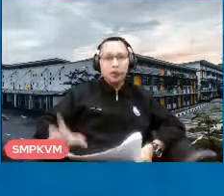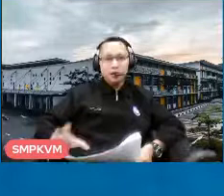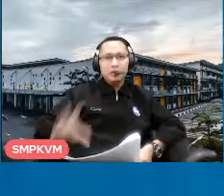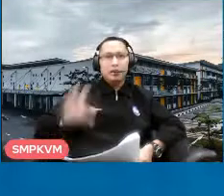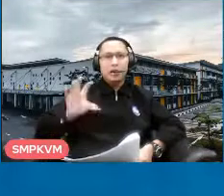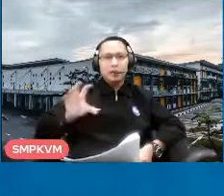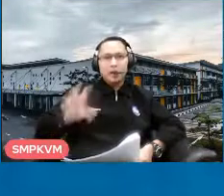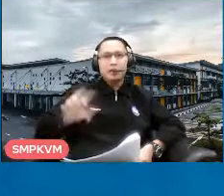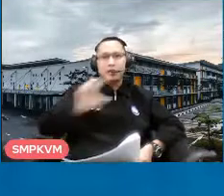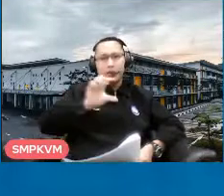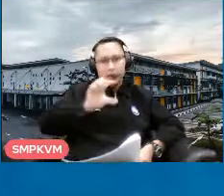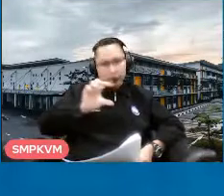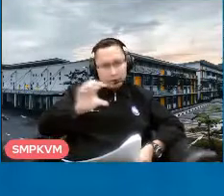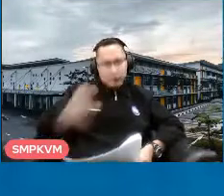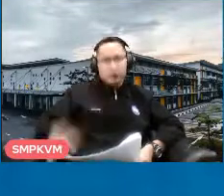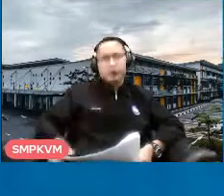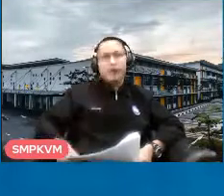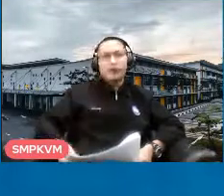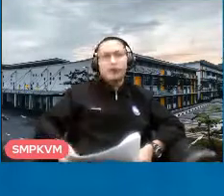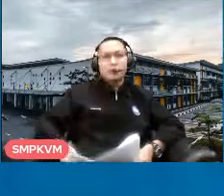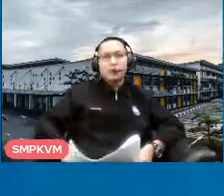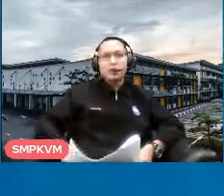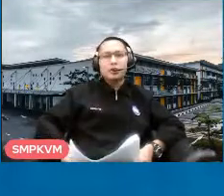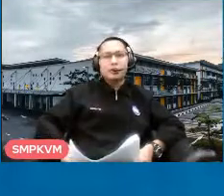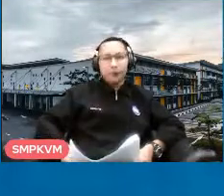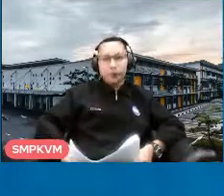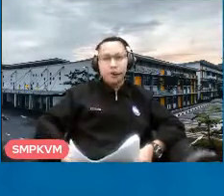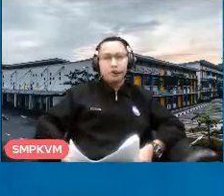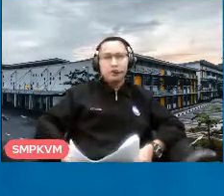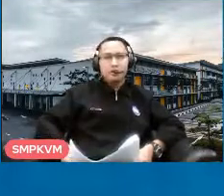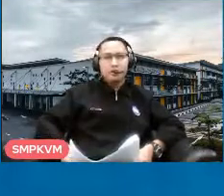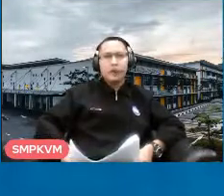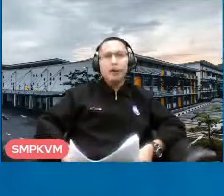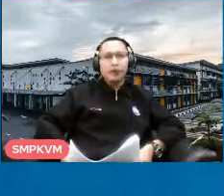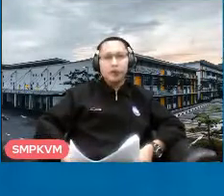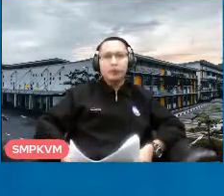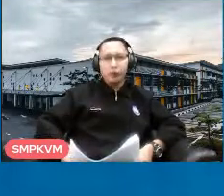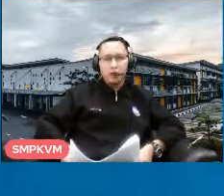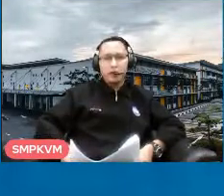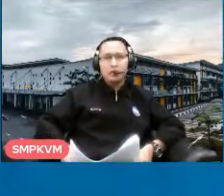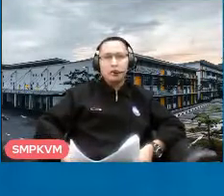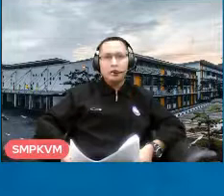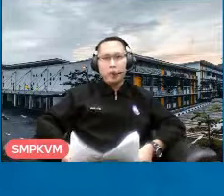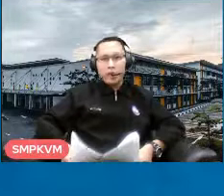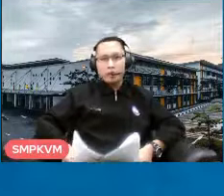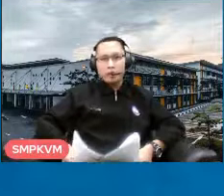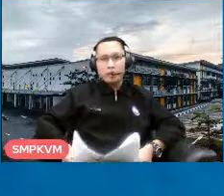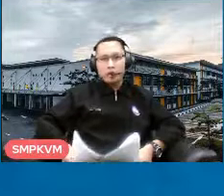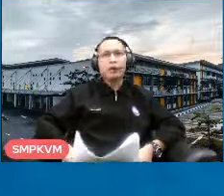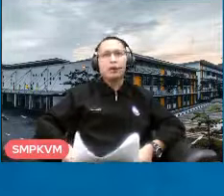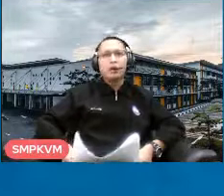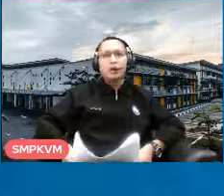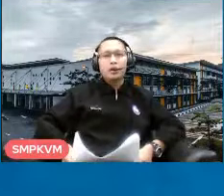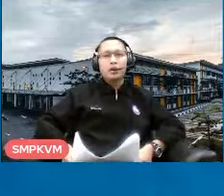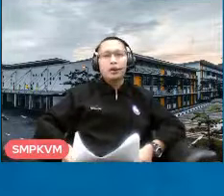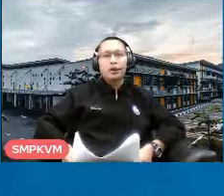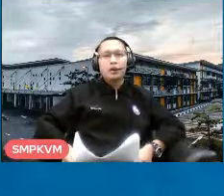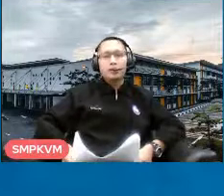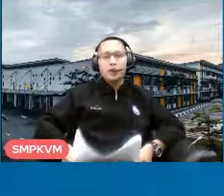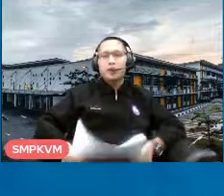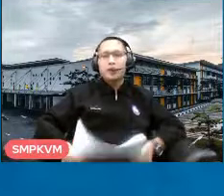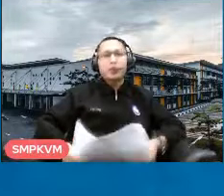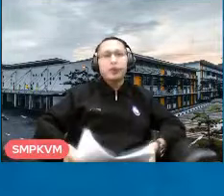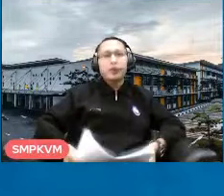Lencana atas tanah namo bawah dan atas pukek Kalau kecut sebelah